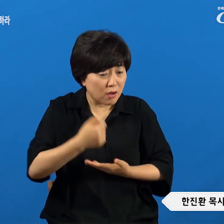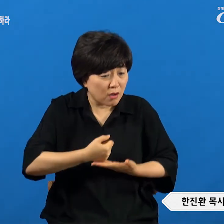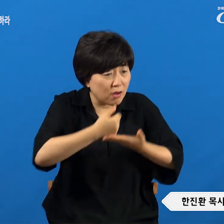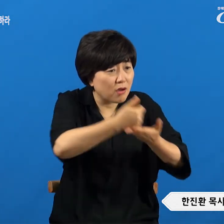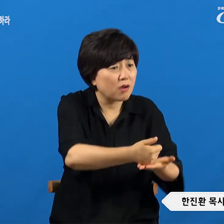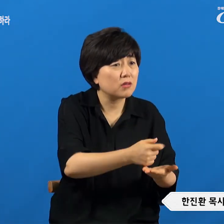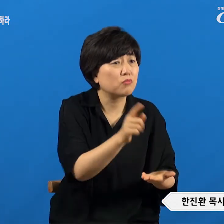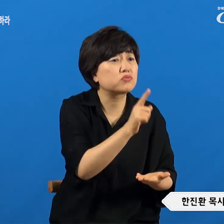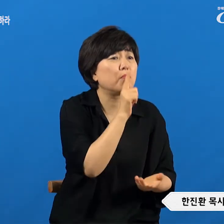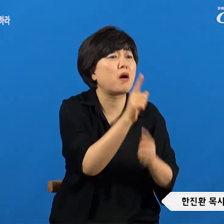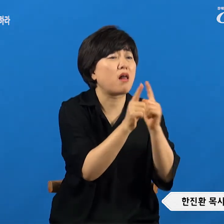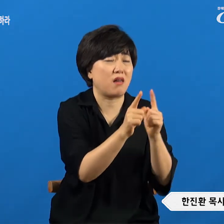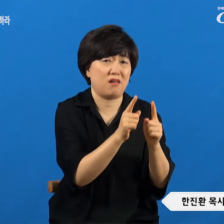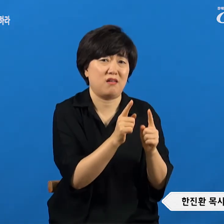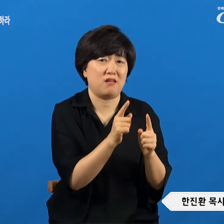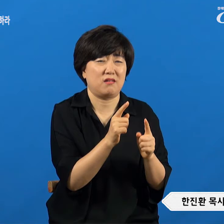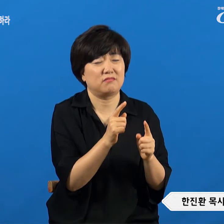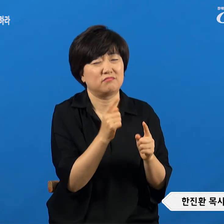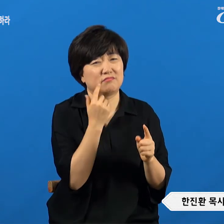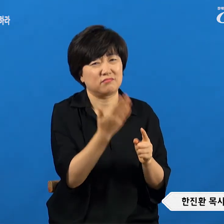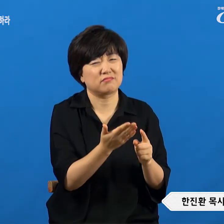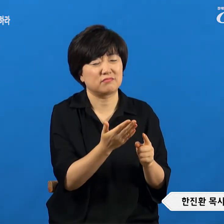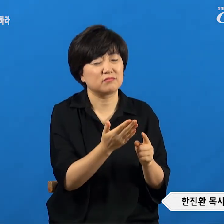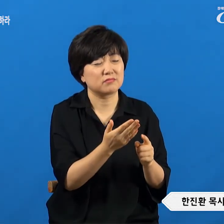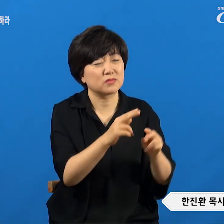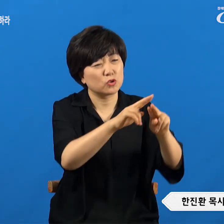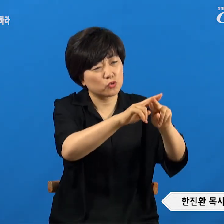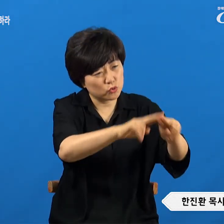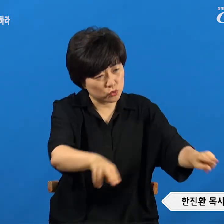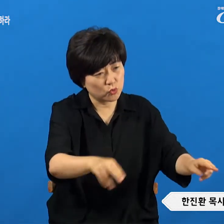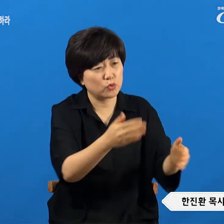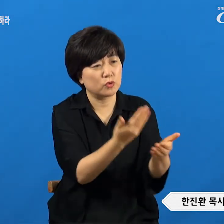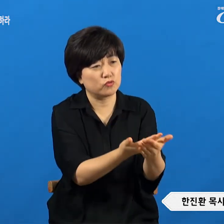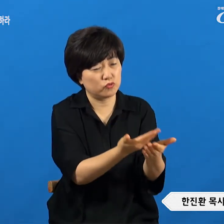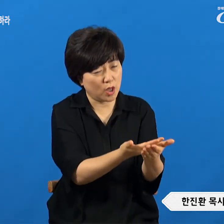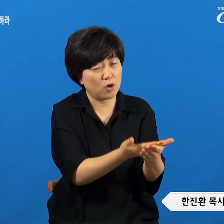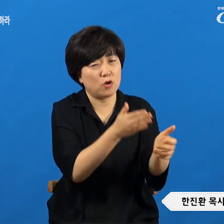하겠습니까? 그냥 조용히 취소해 주시면 좋겠습니다.